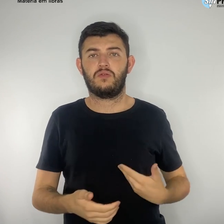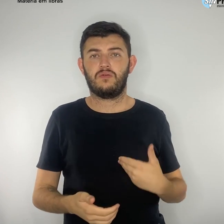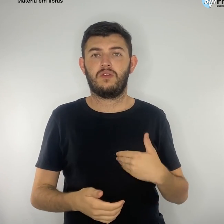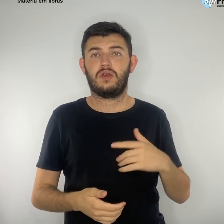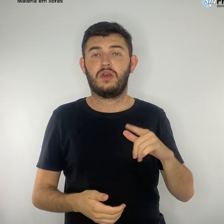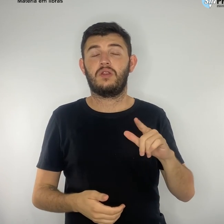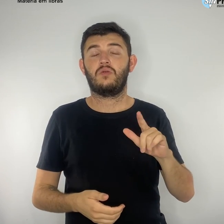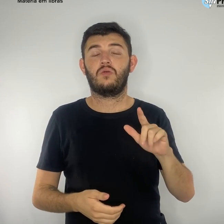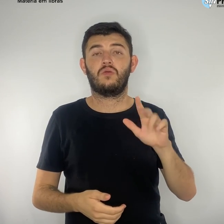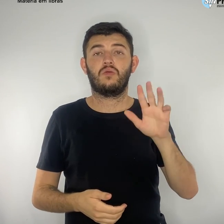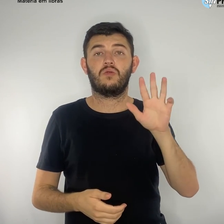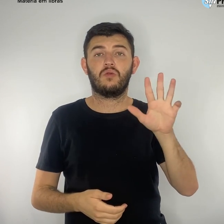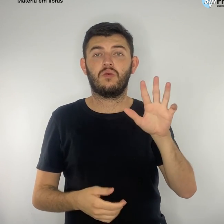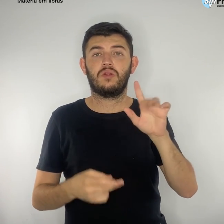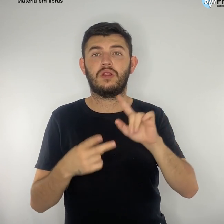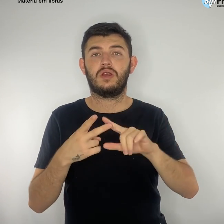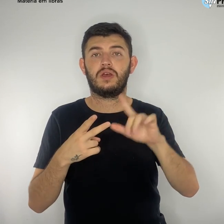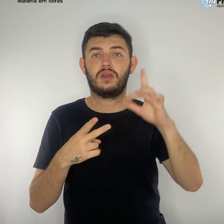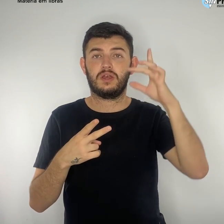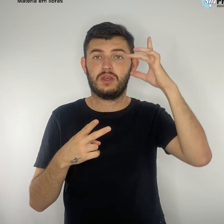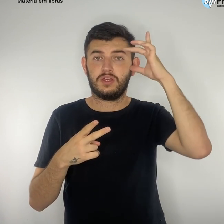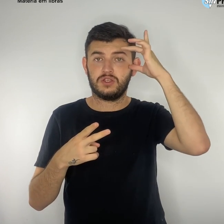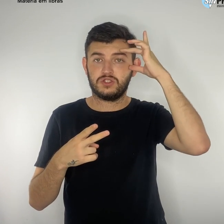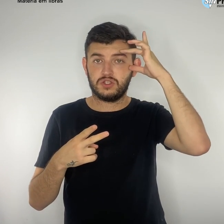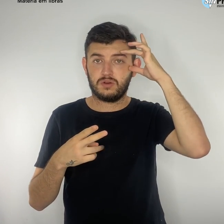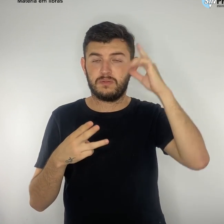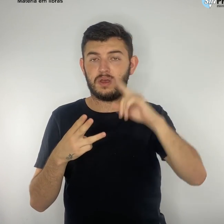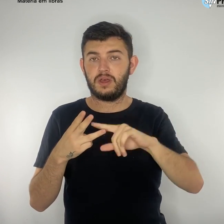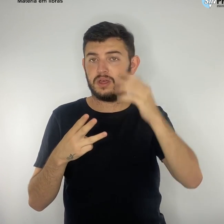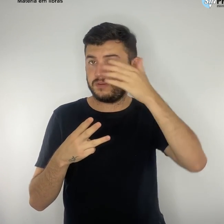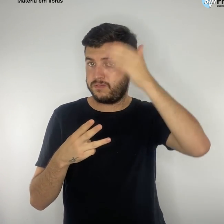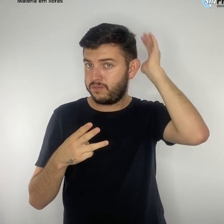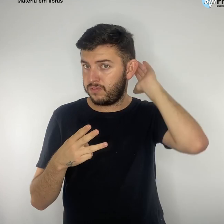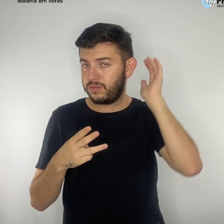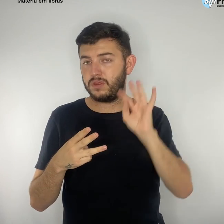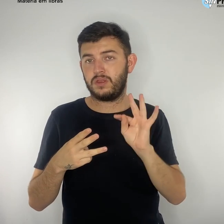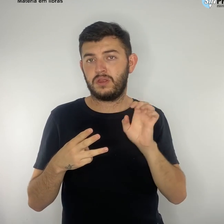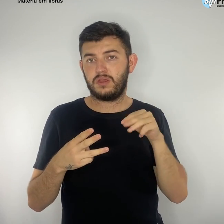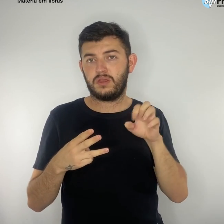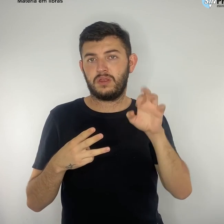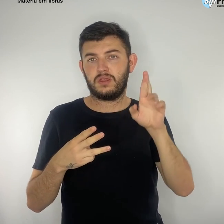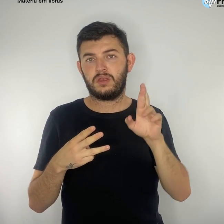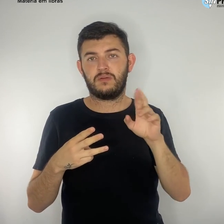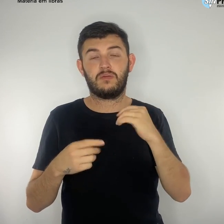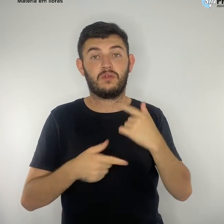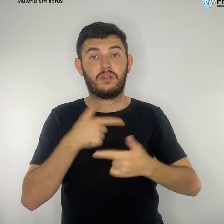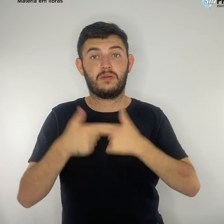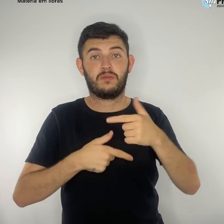Temer. O trabalhador brasileiro que recebe salário mínimo já perdeu